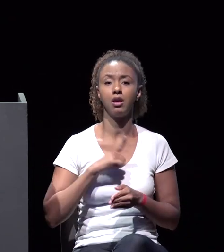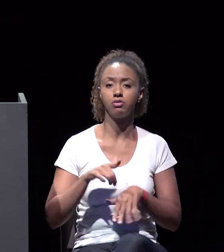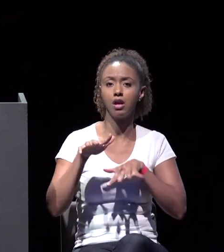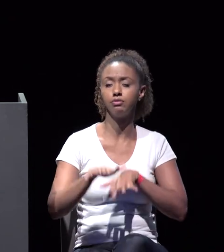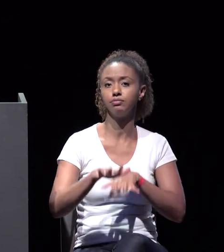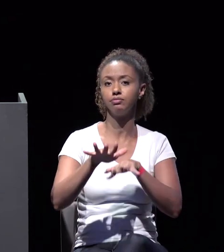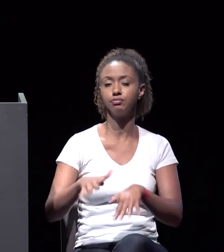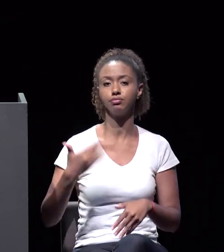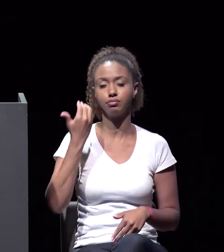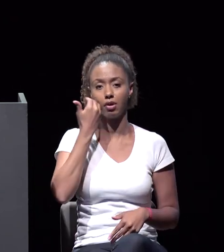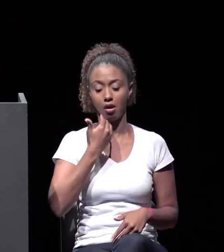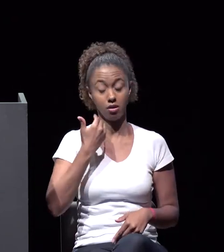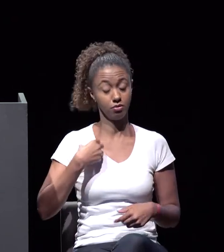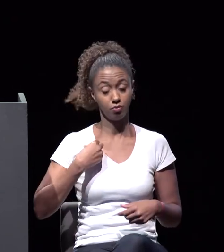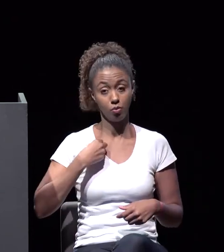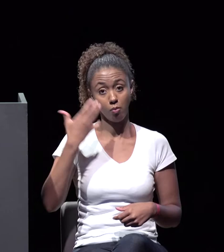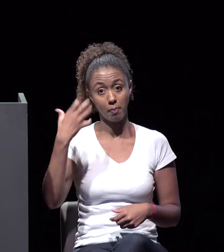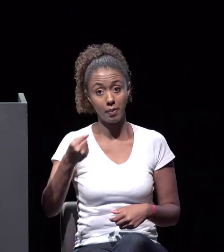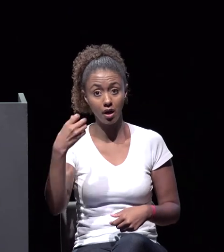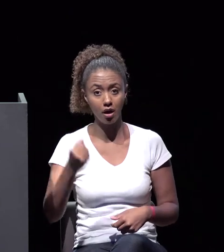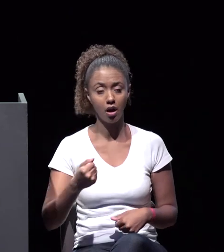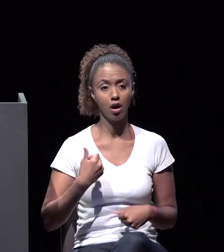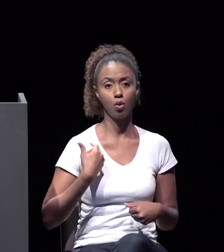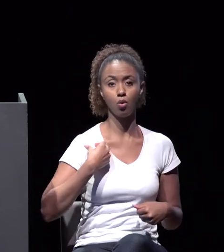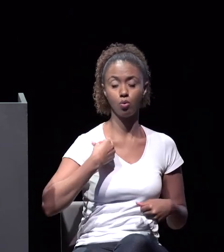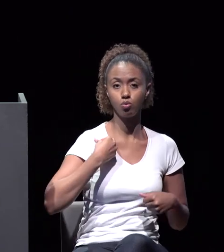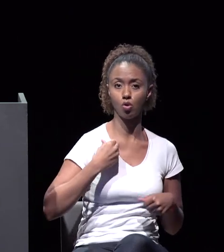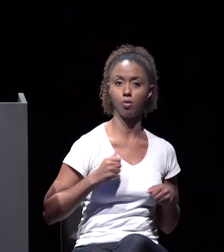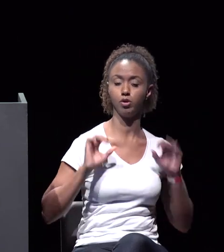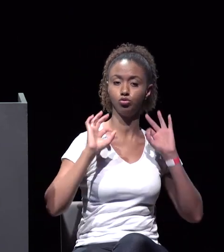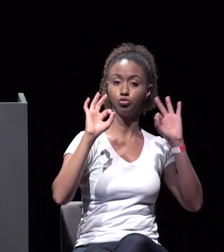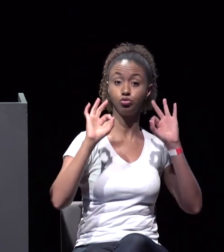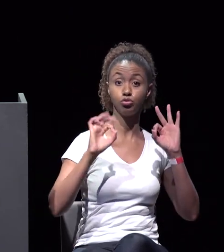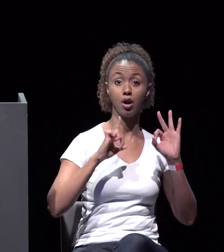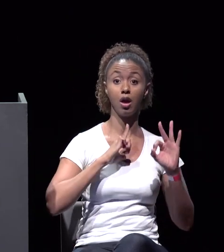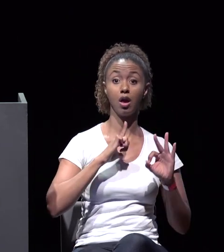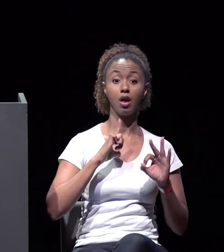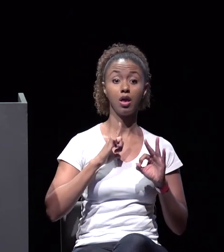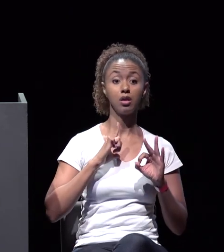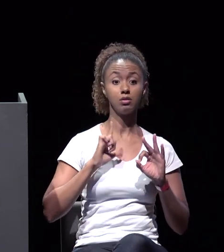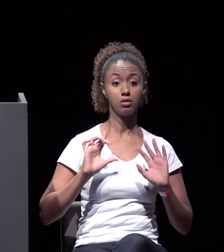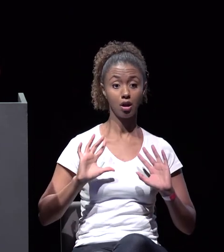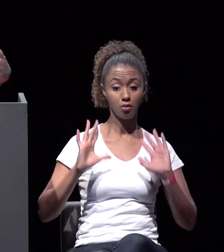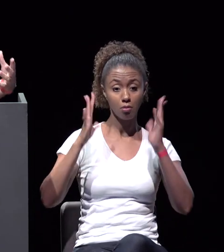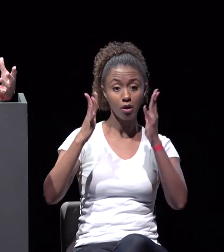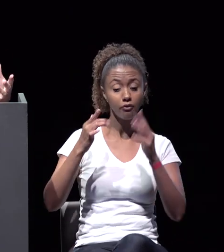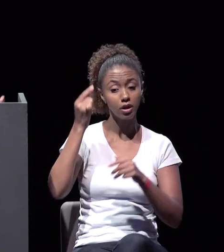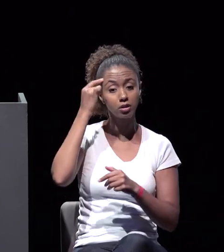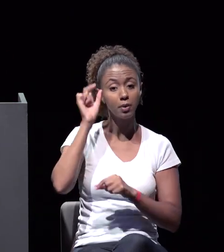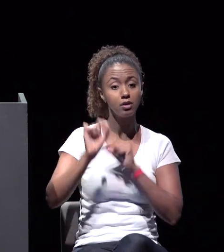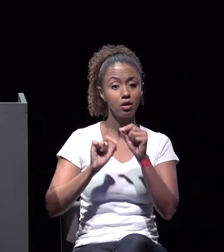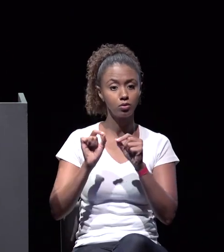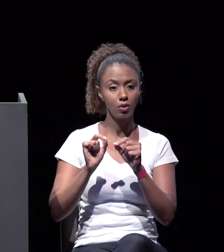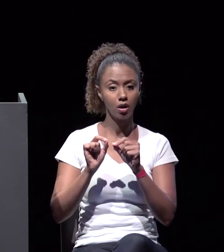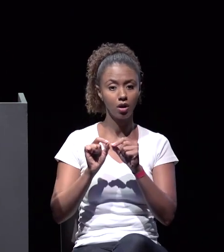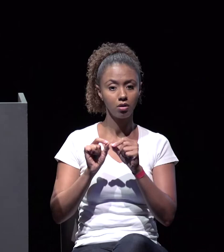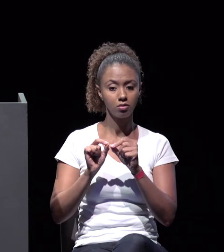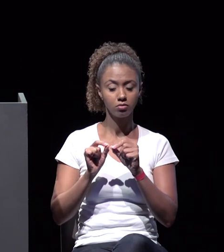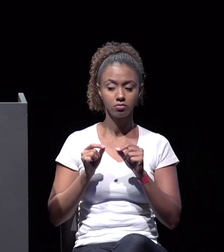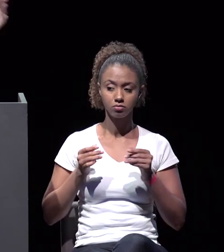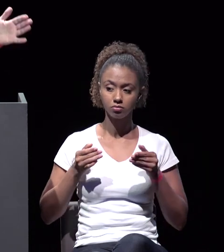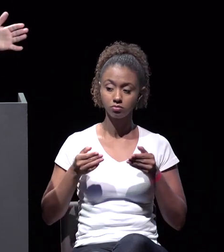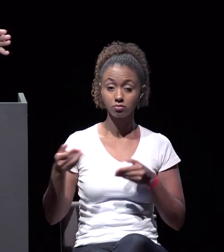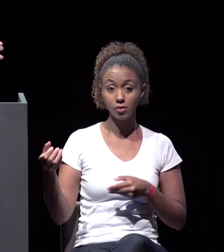o nome é que toda essa essa cerimônia ela é pensada também pressionou nascimento né